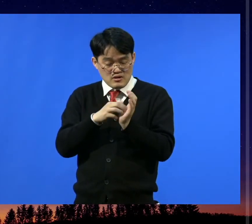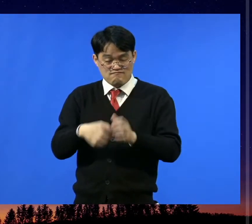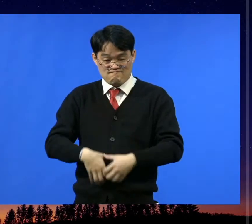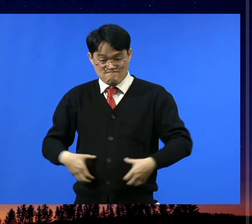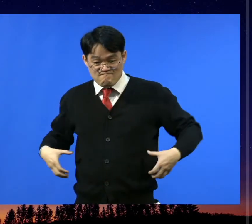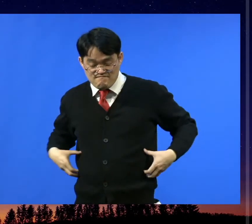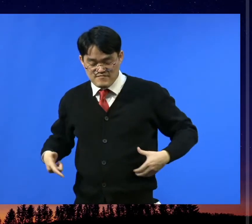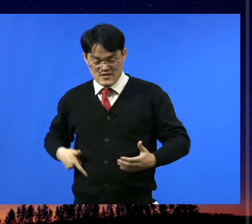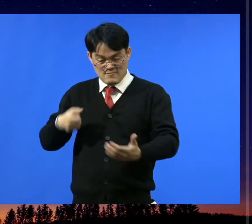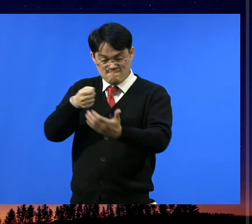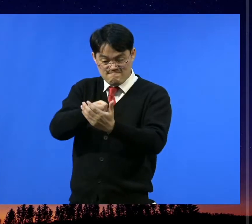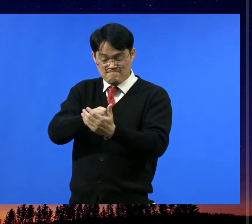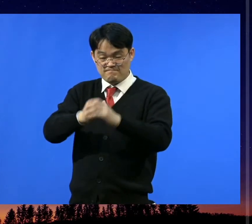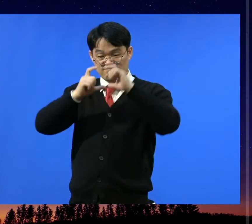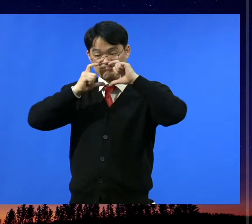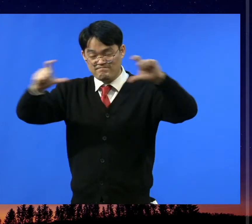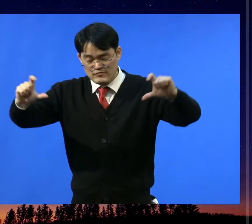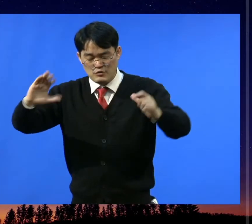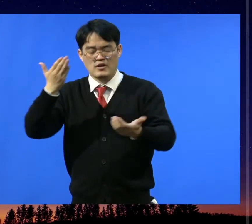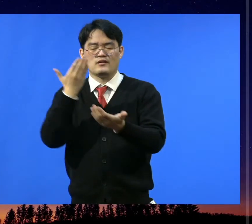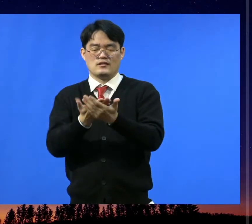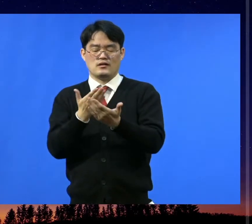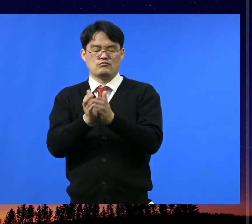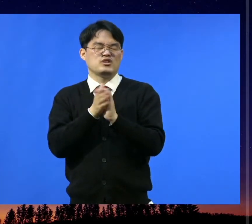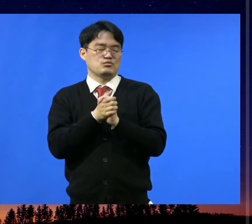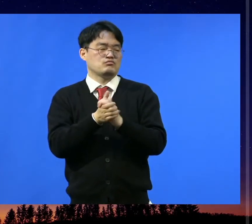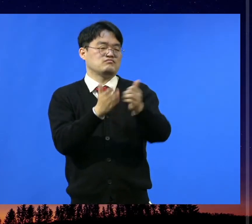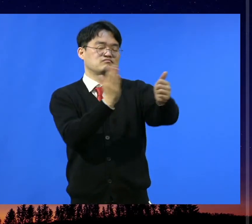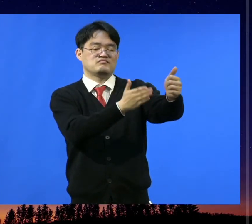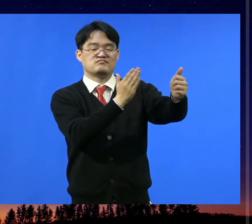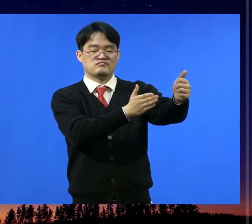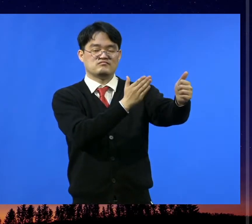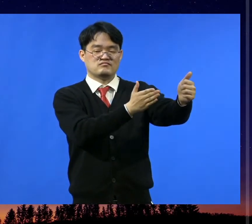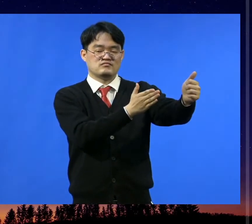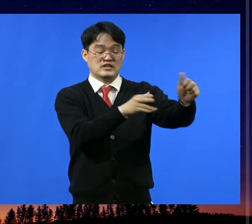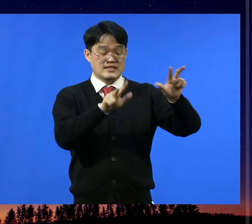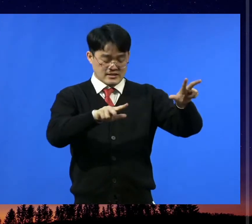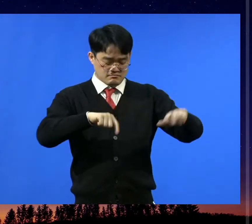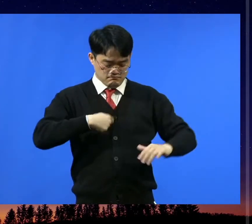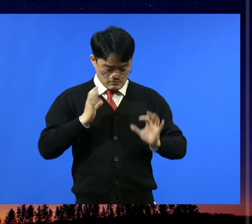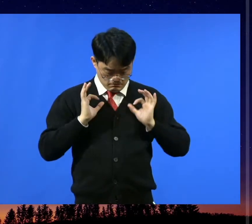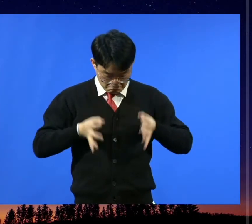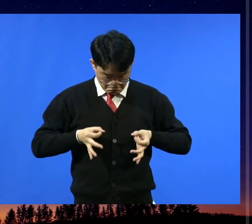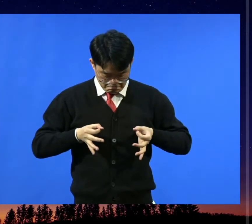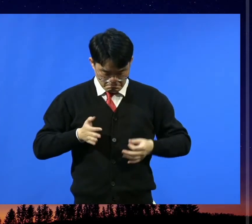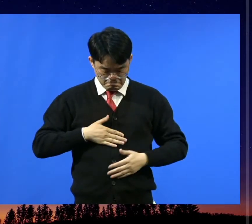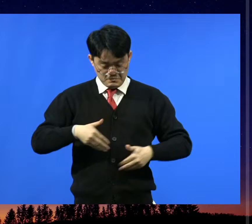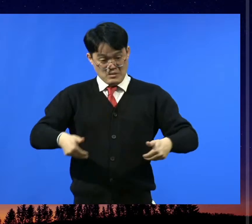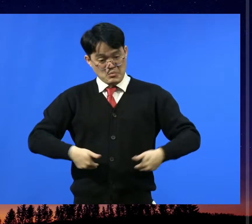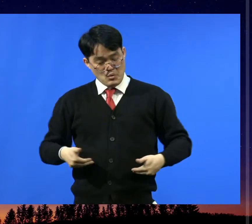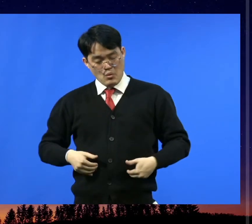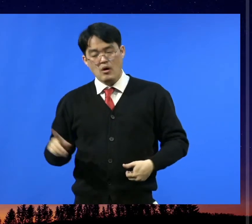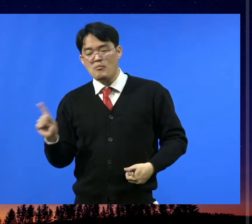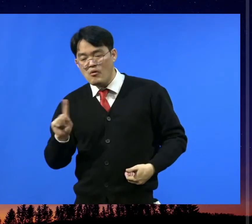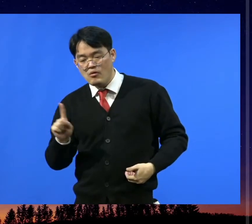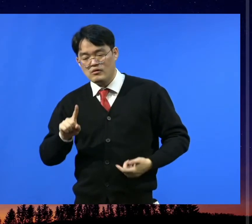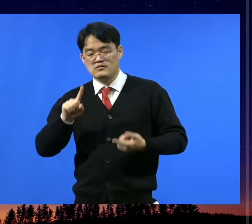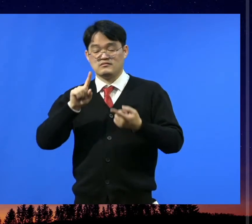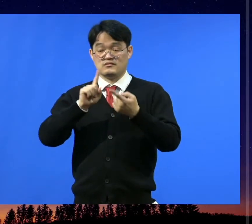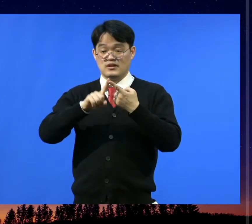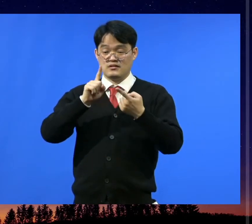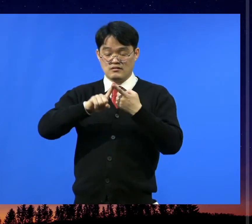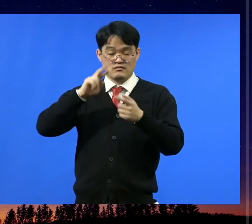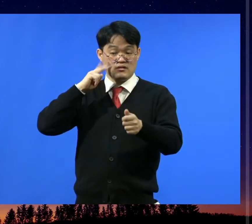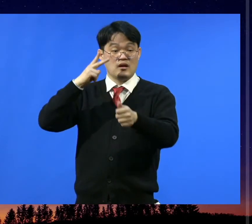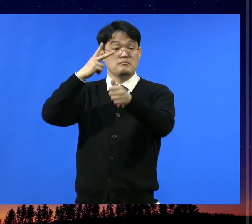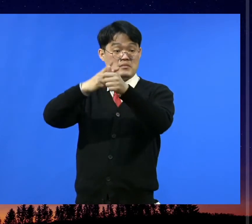이 바울의 기도예요. 그죠? 이 정확하게 자기 자신에게 필요한 것이 무엇인지 이렇게 전곡을 찌르는 그